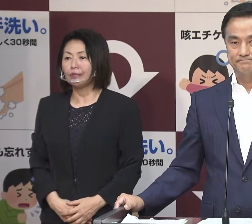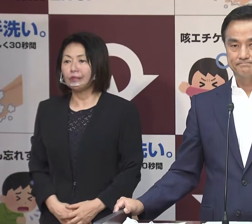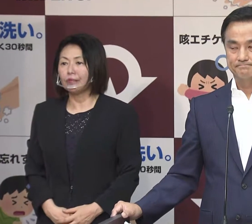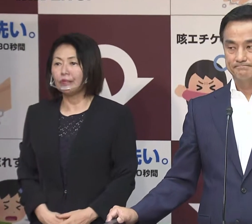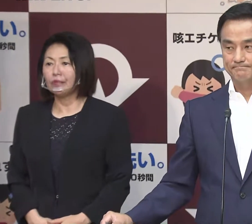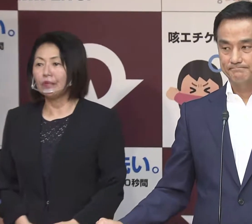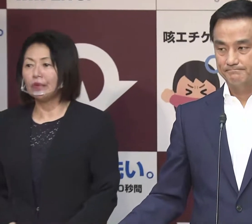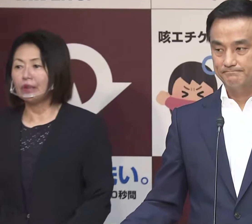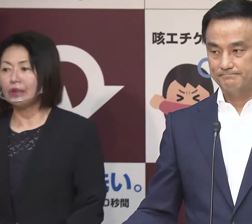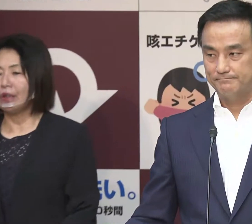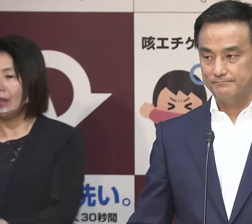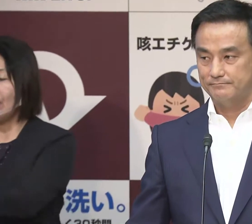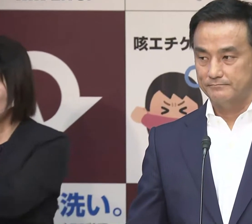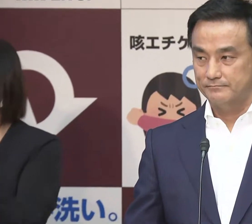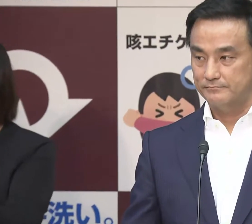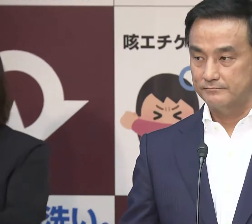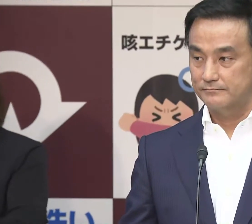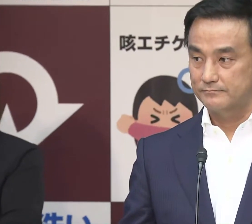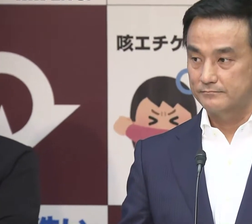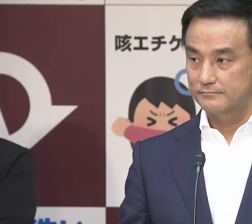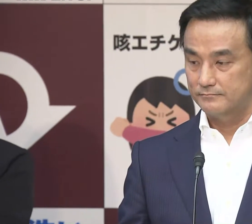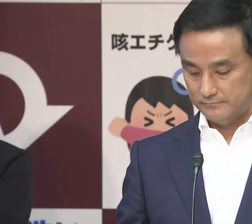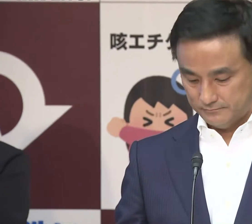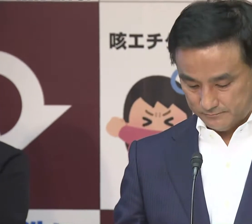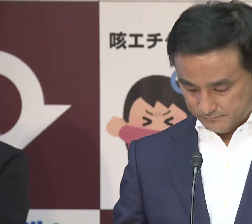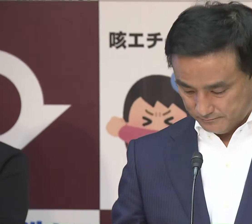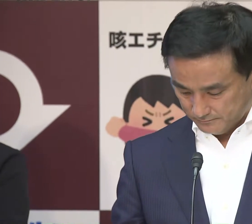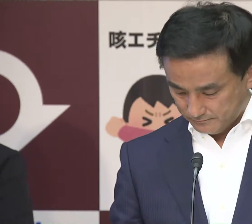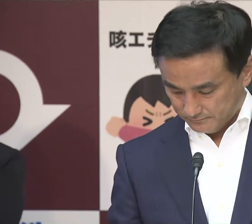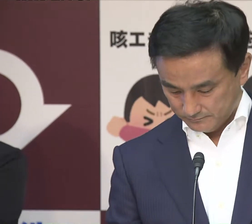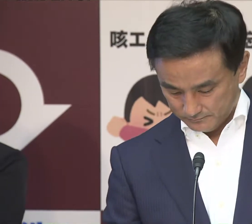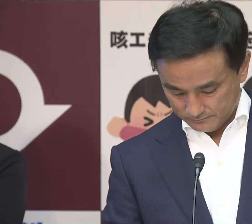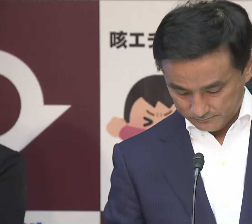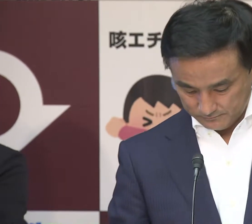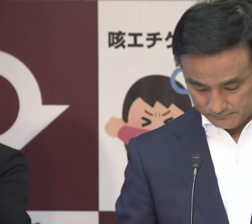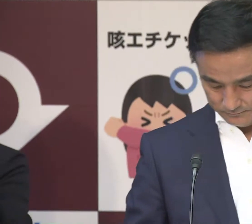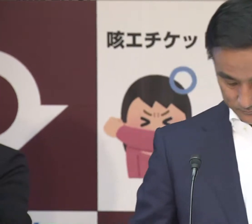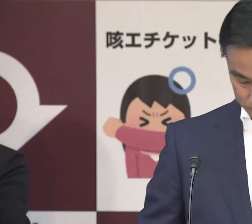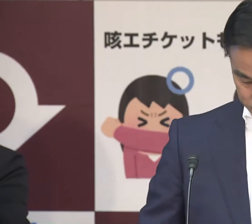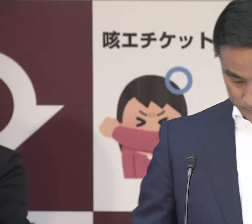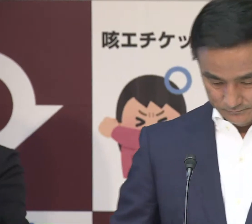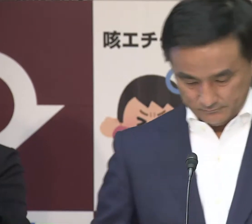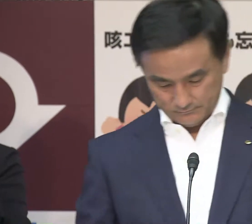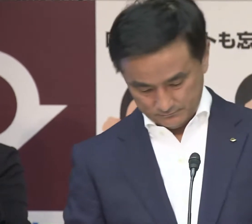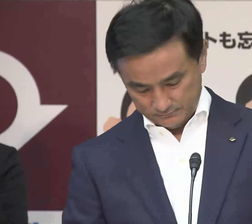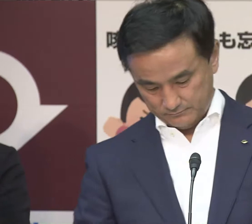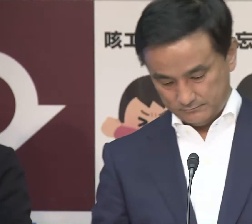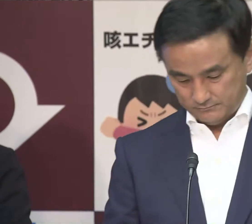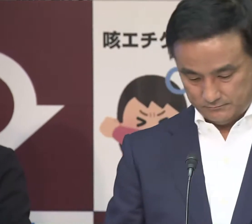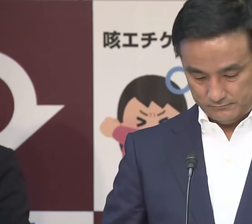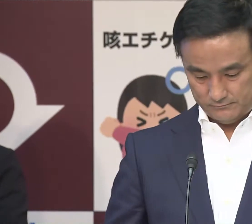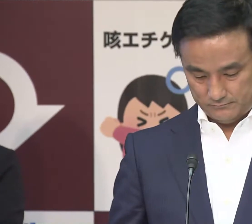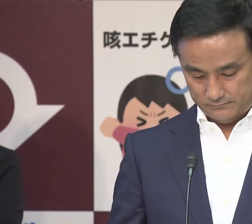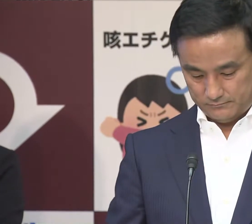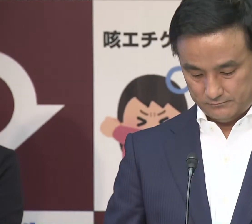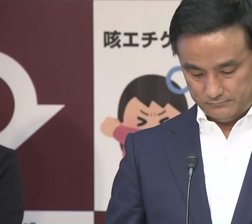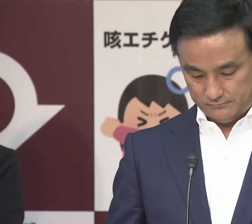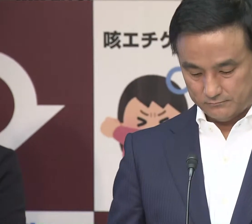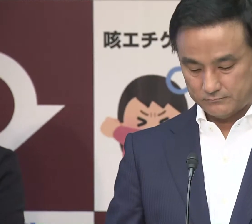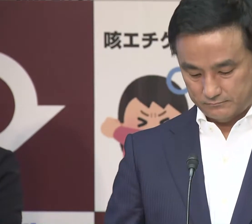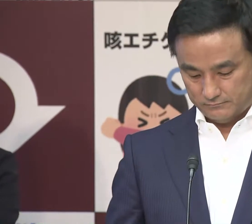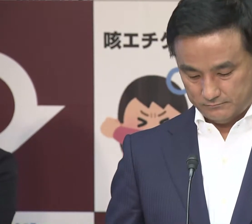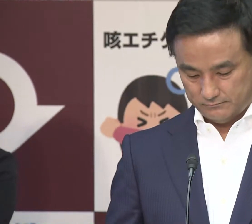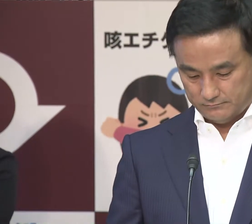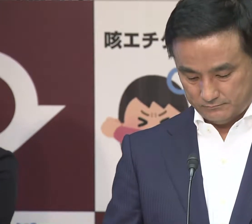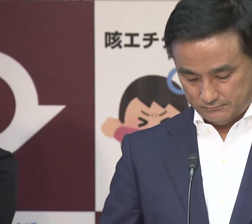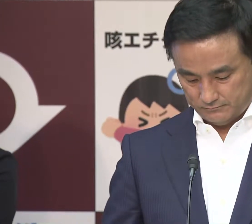直接のお店の利用者ではないですけれども、67年目の濃厚接触者で、10歳未満の男の